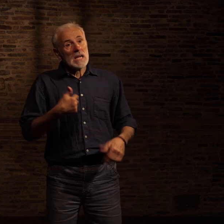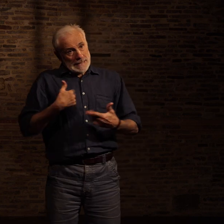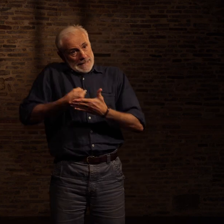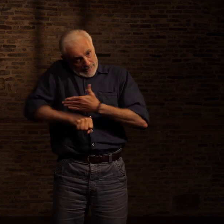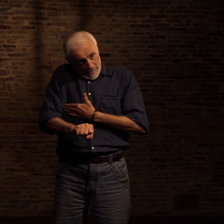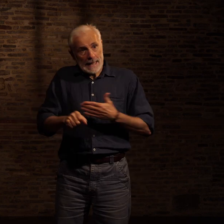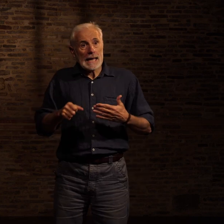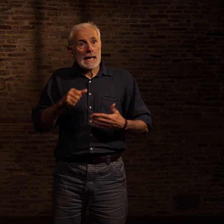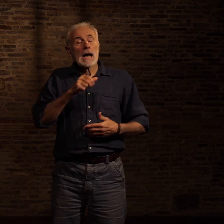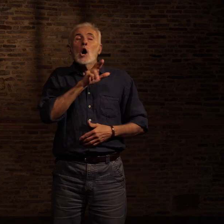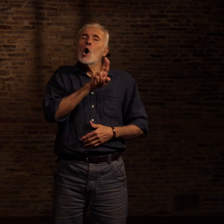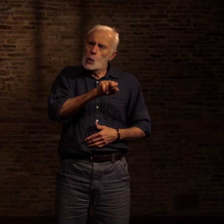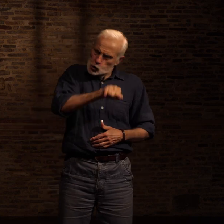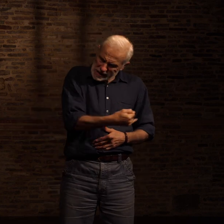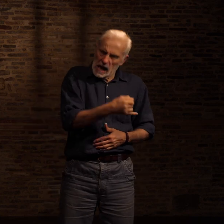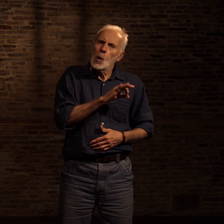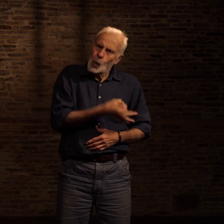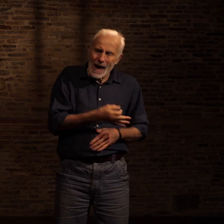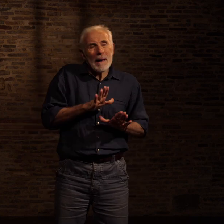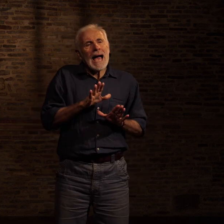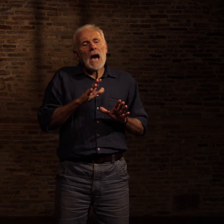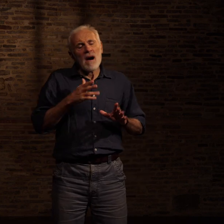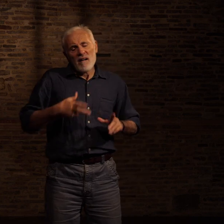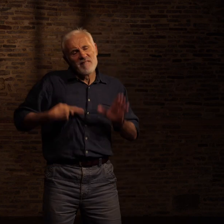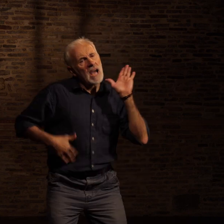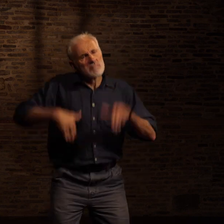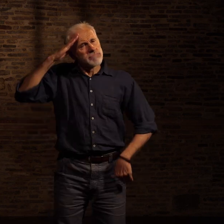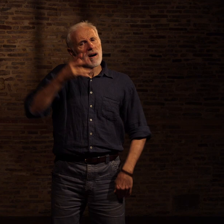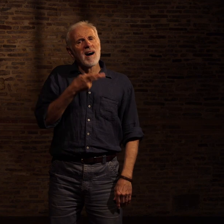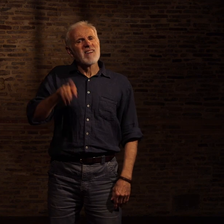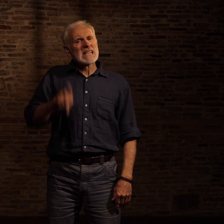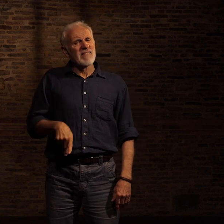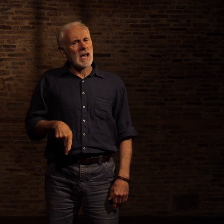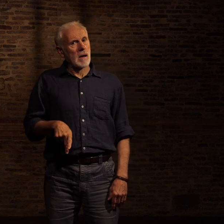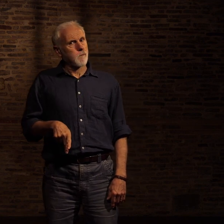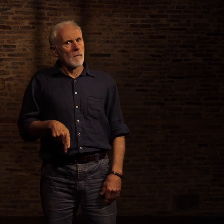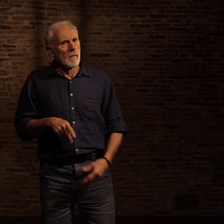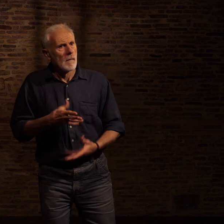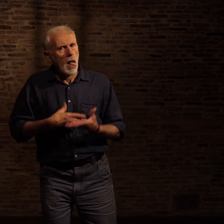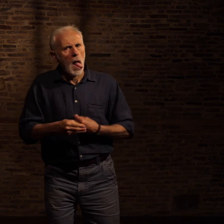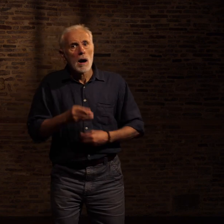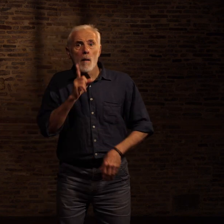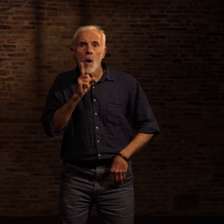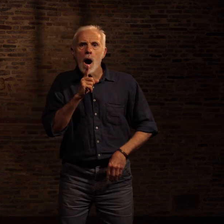j'ai toujours vécu à philadelphie de cette manière ils ne pouvaient pas tomber sur mon casier judiciaire